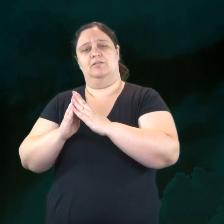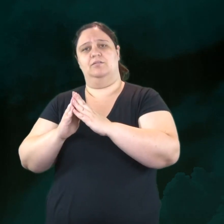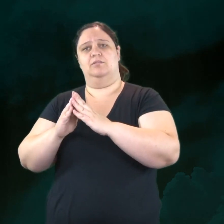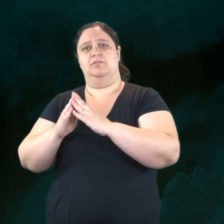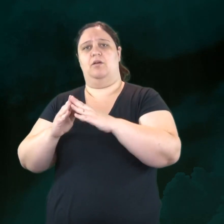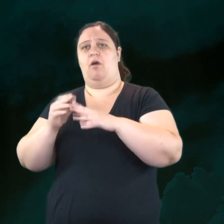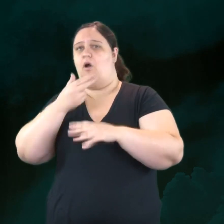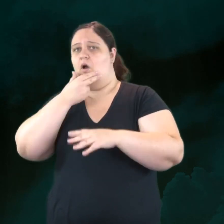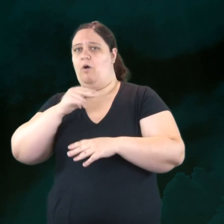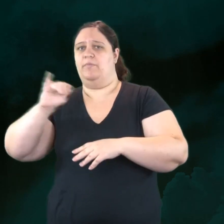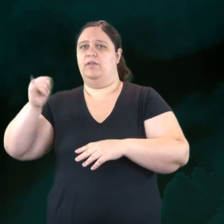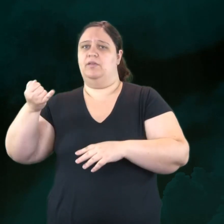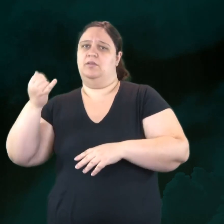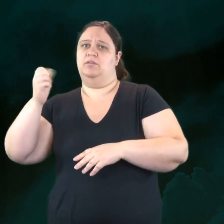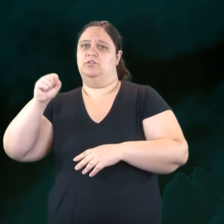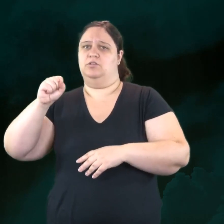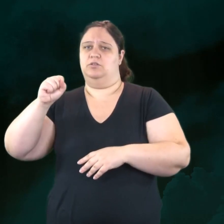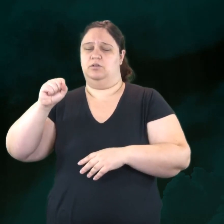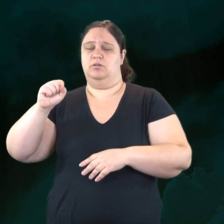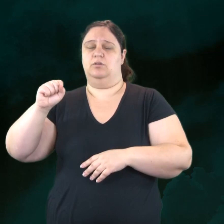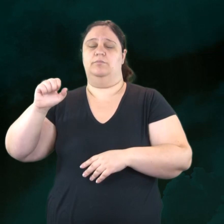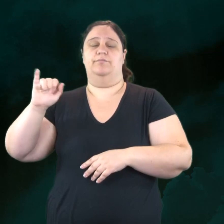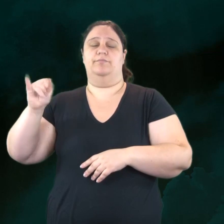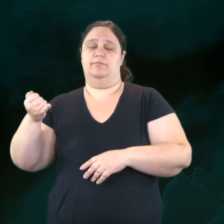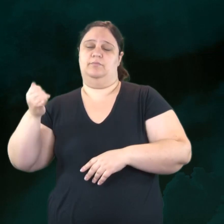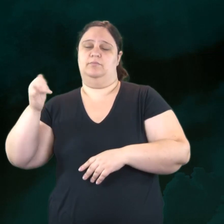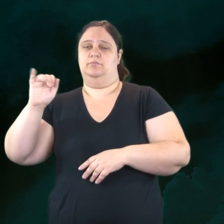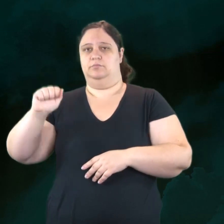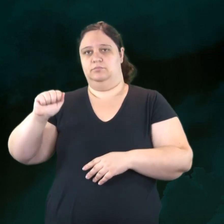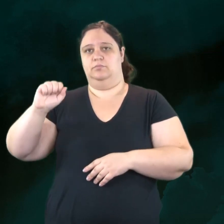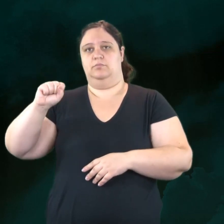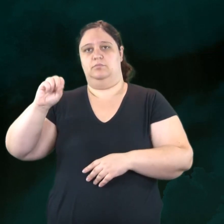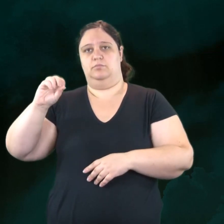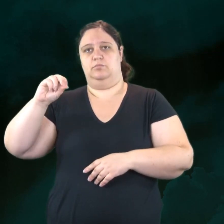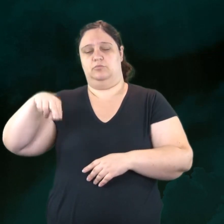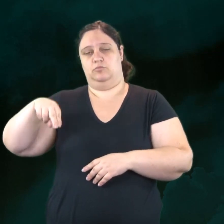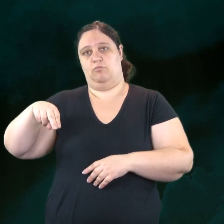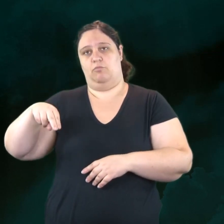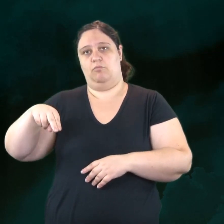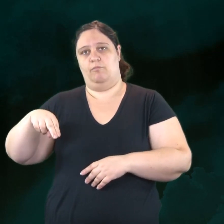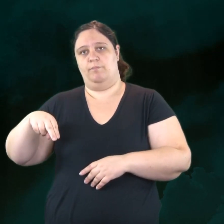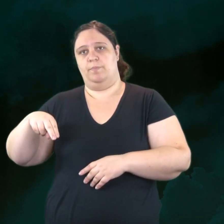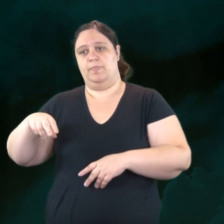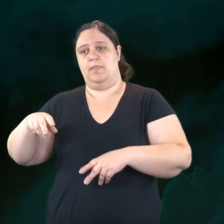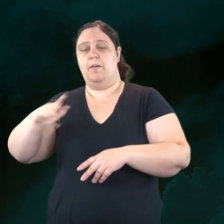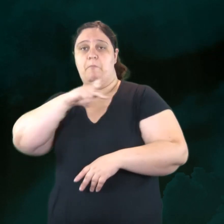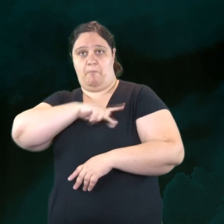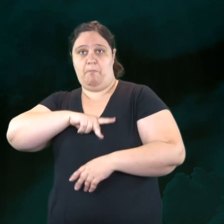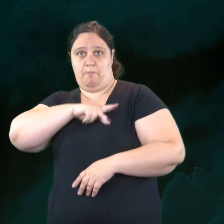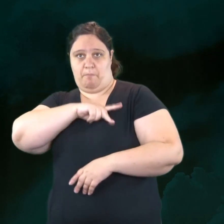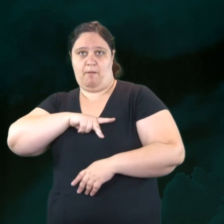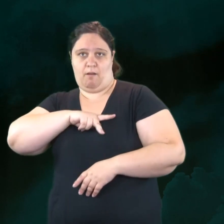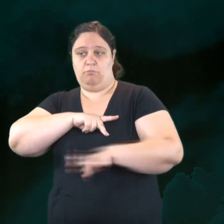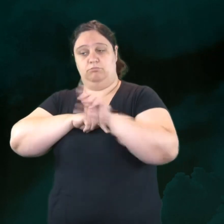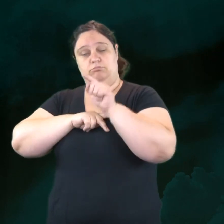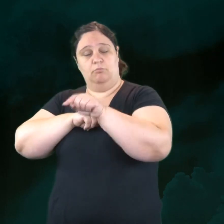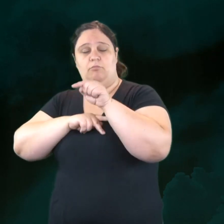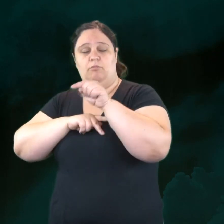era quem hospedou os apóstolos, quem hospedou Paulo. E Jason, se você